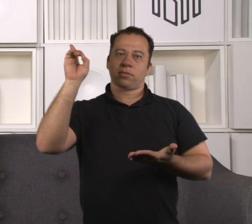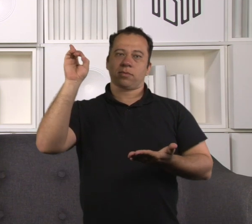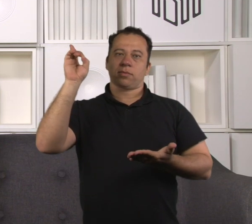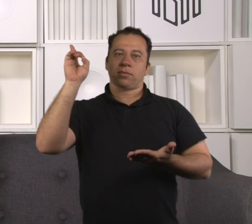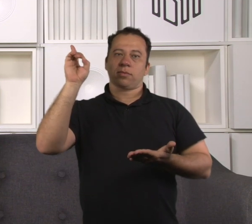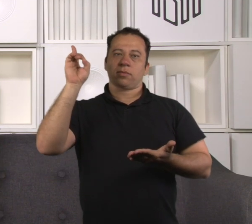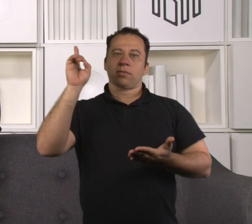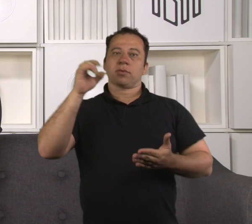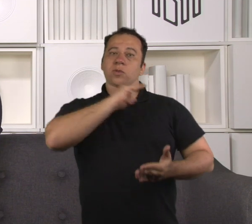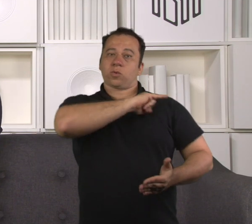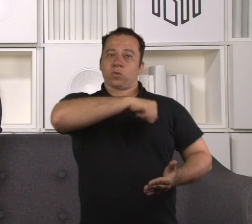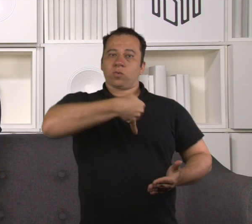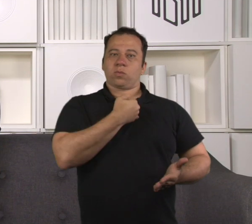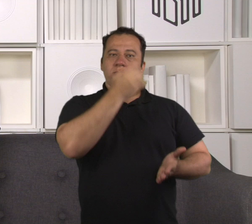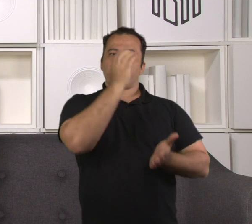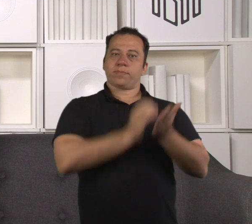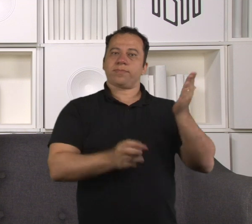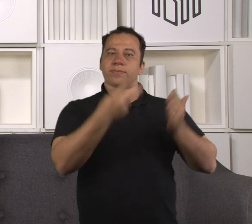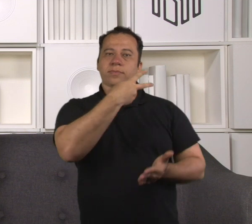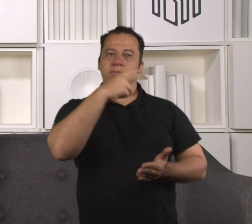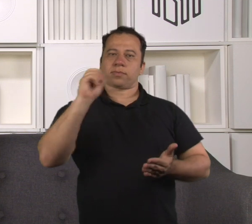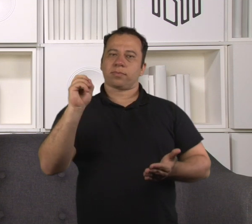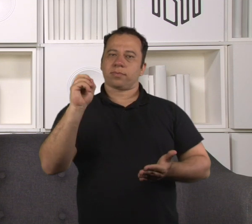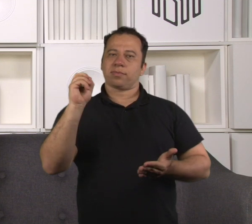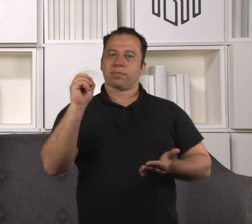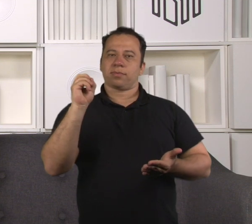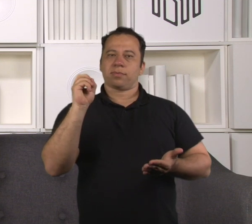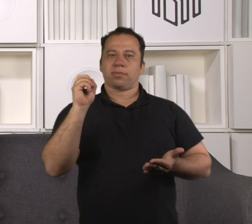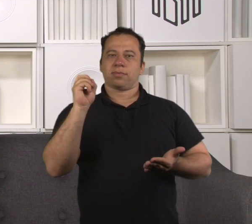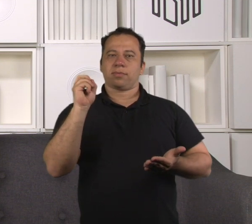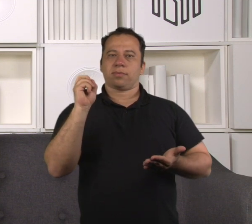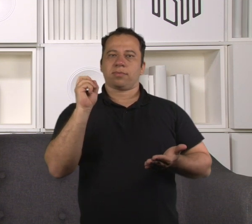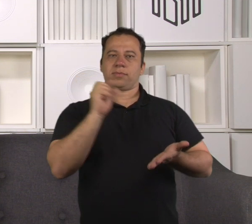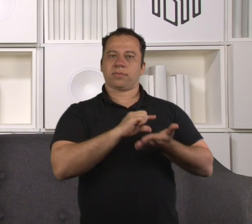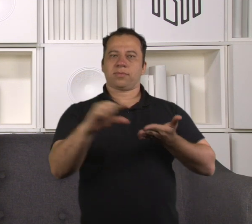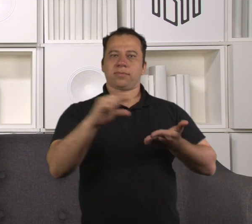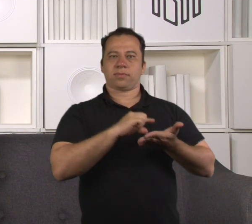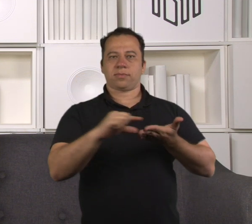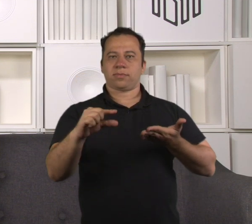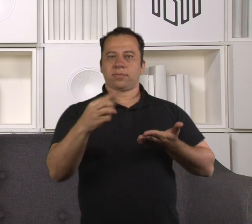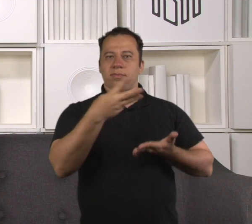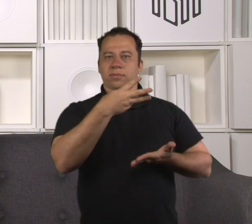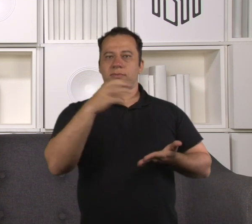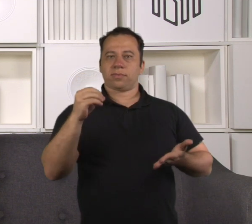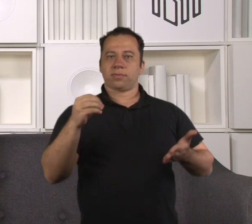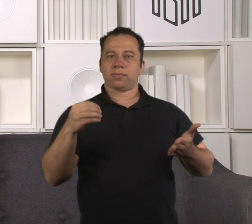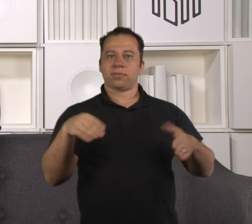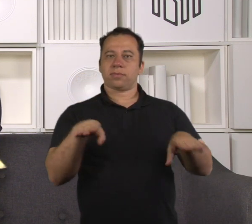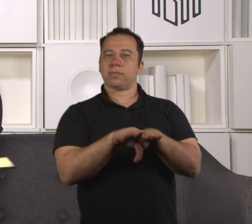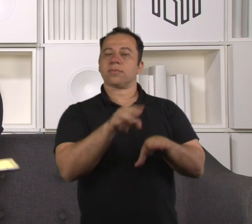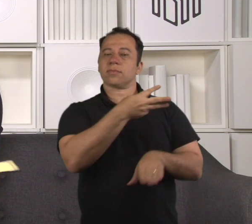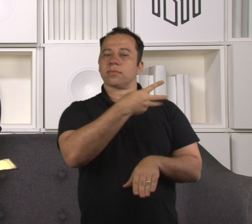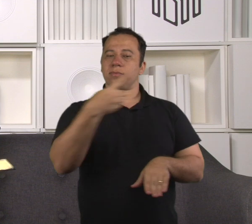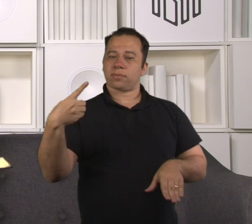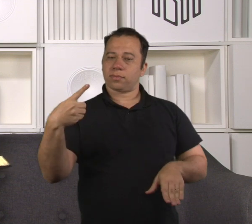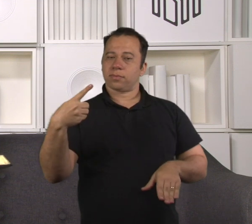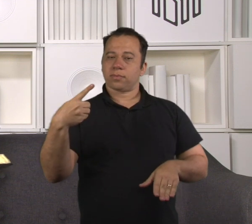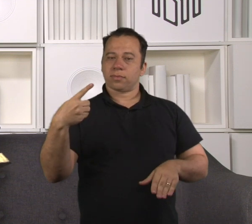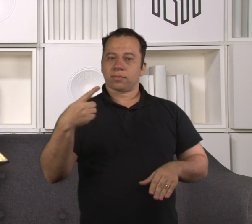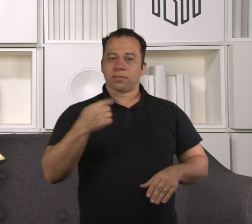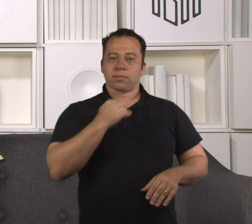o Evangelho de João, capítulo 20, os versículos 30 e 31,